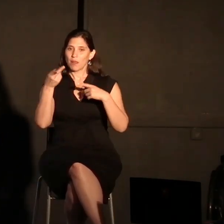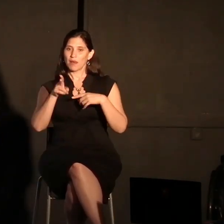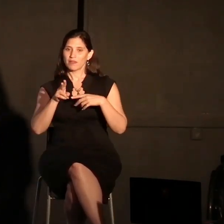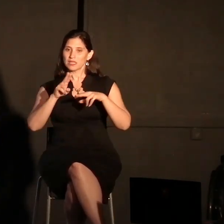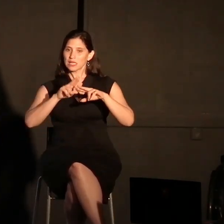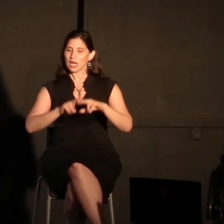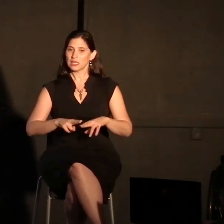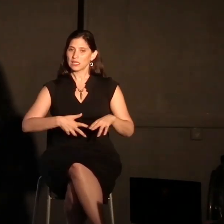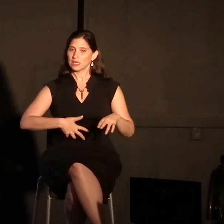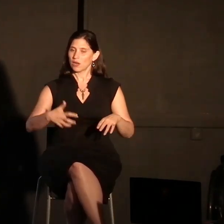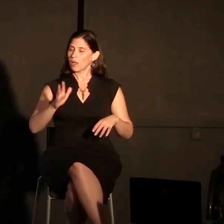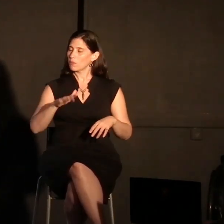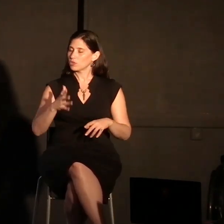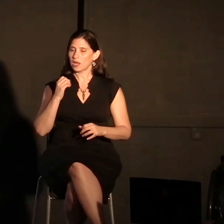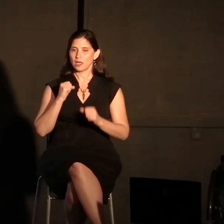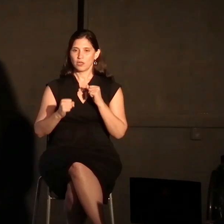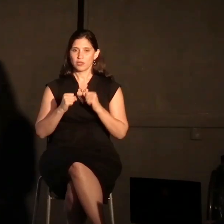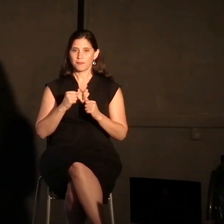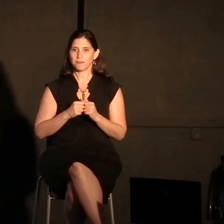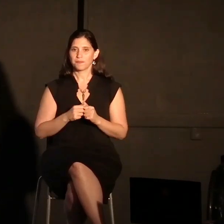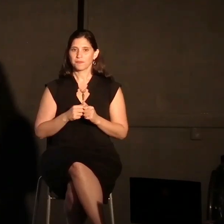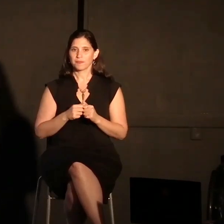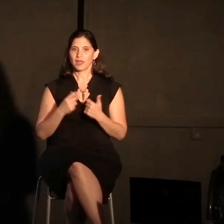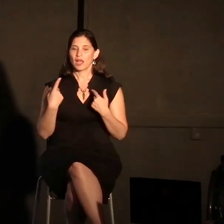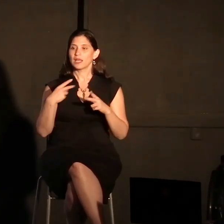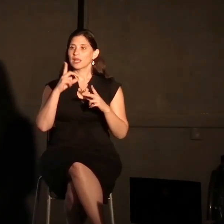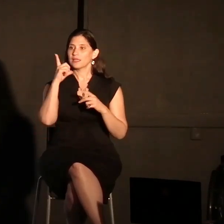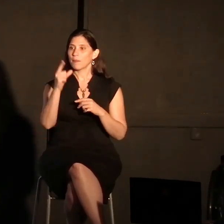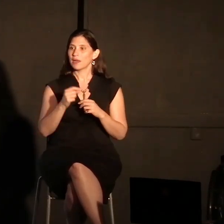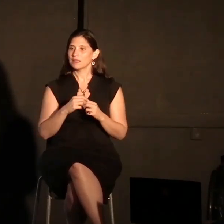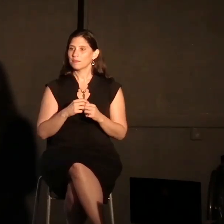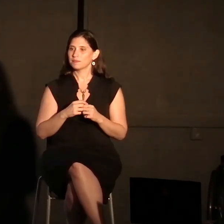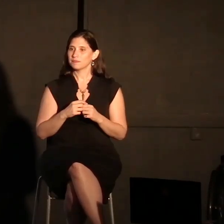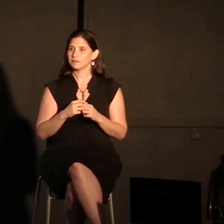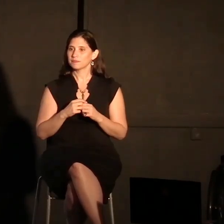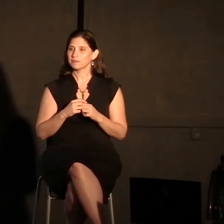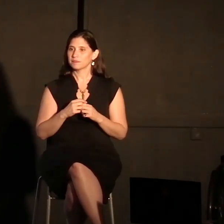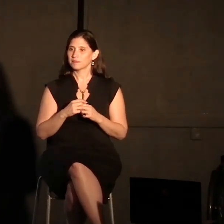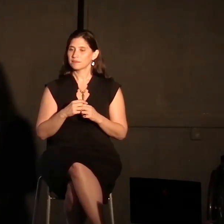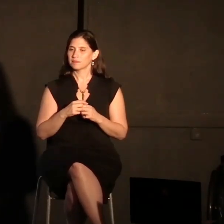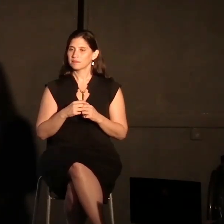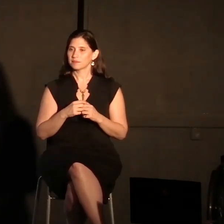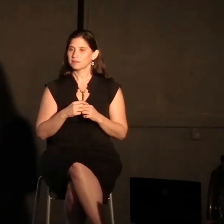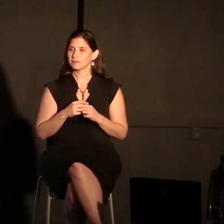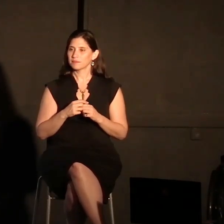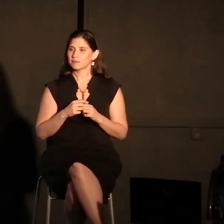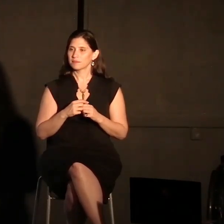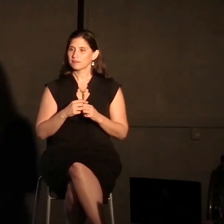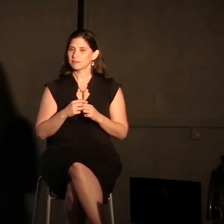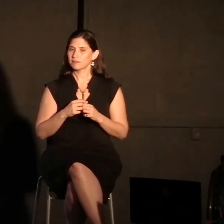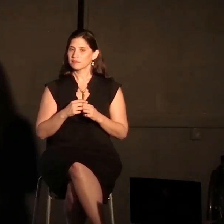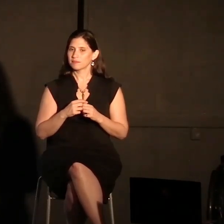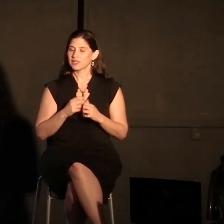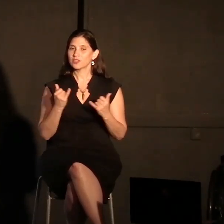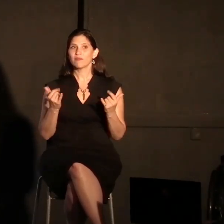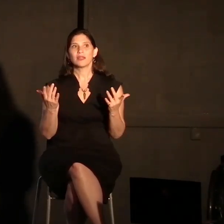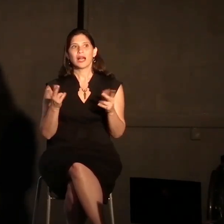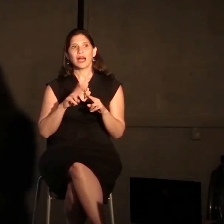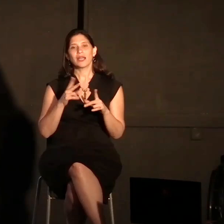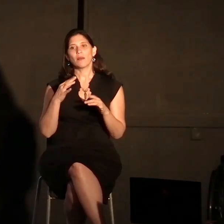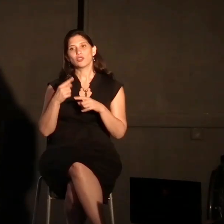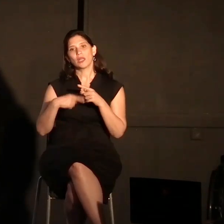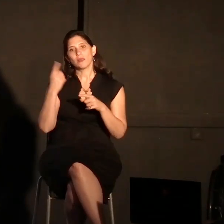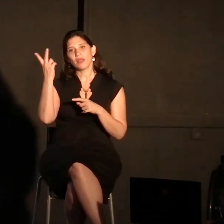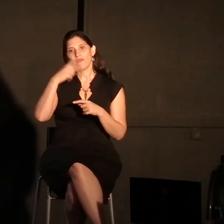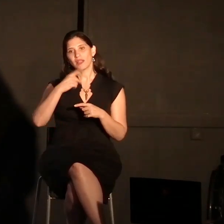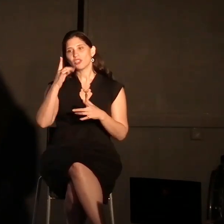ההריון למרות שהיה לי קשה חזרתי הביתה ו עכשיו אחרי כמה שנים